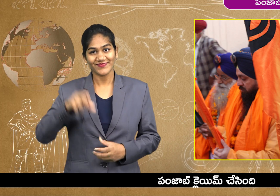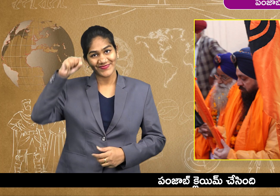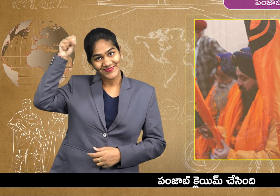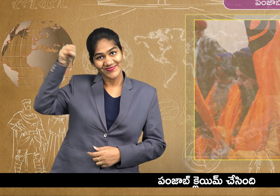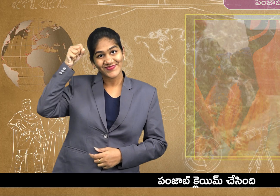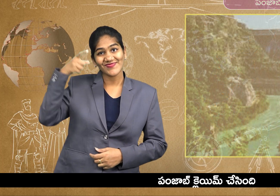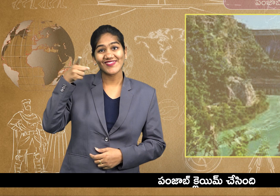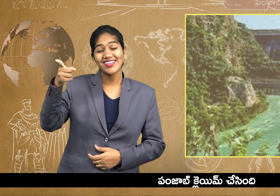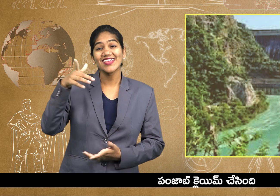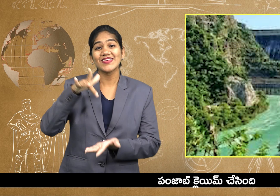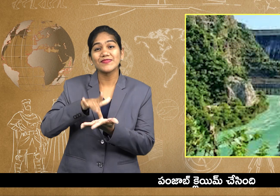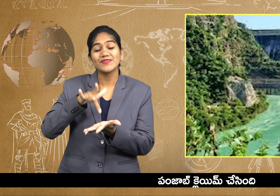పంజాబ్ క్లెయిమ్ చేసింది.